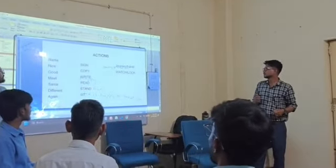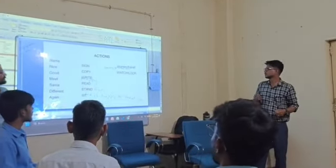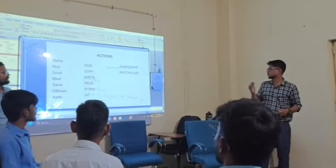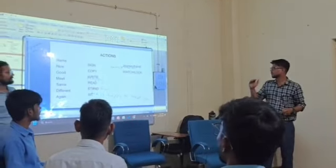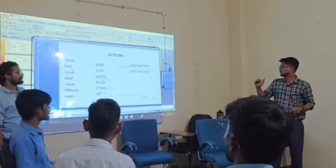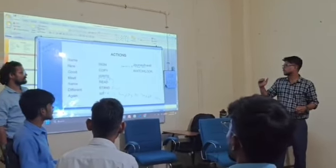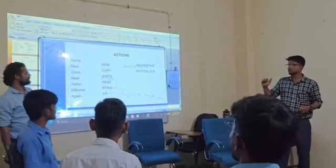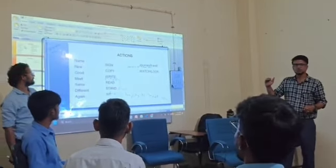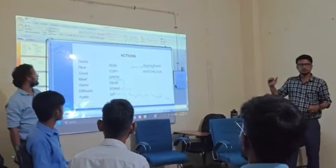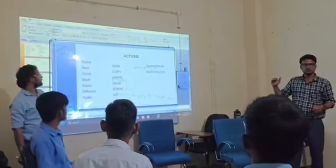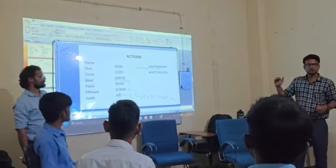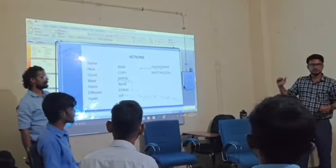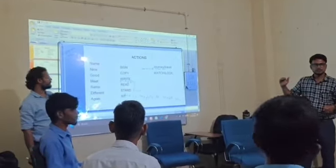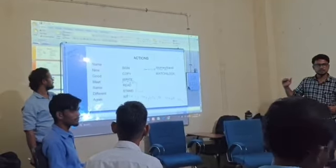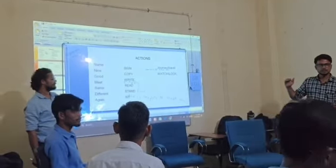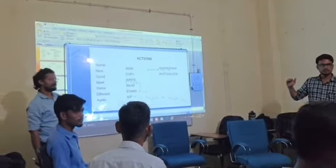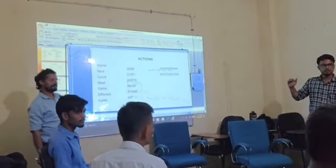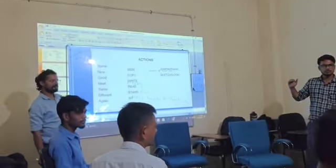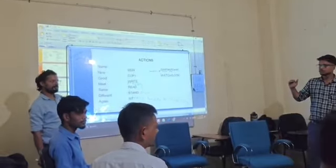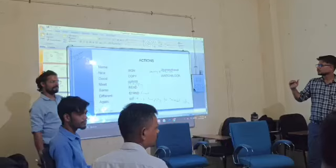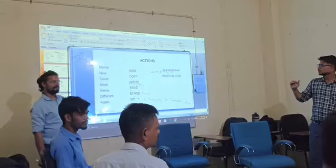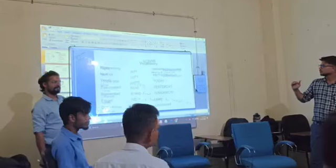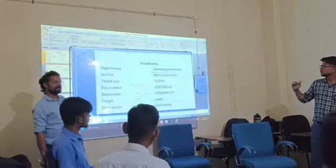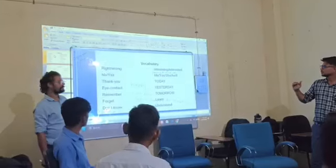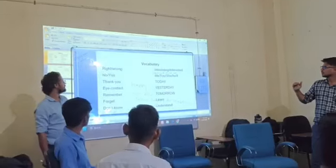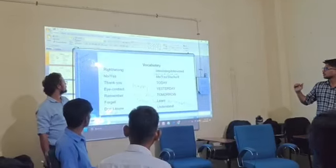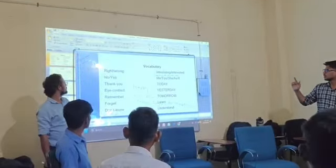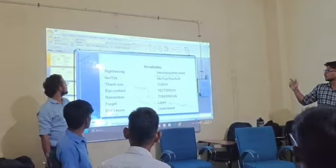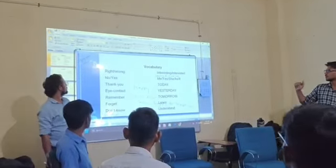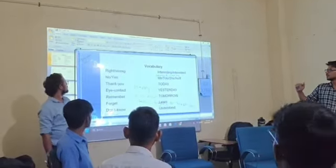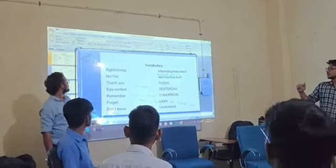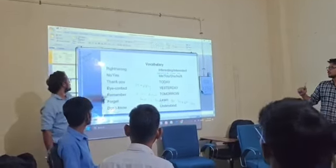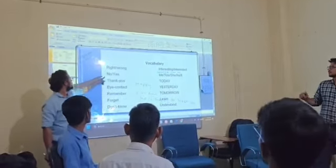उसके बाद ये था ना, यही पहले भी था। हाँ ये